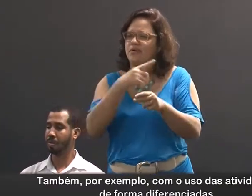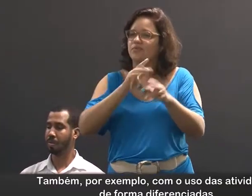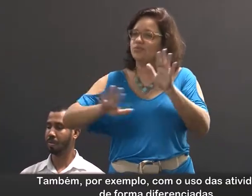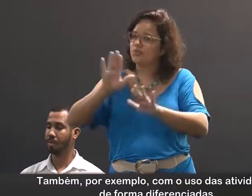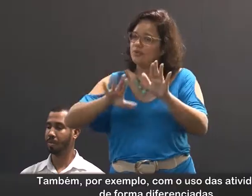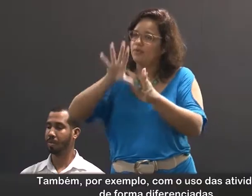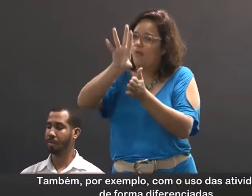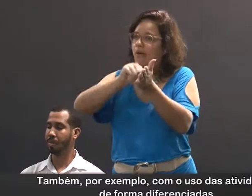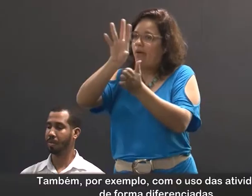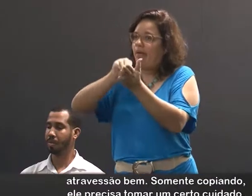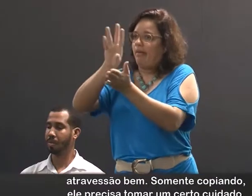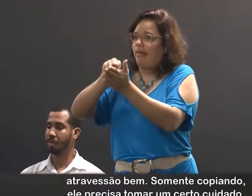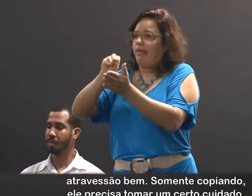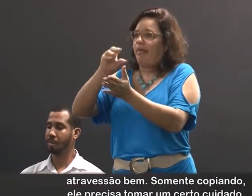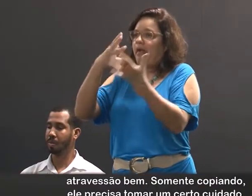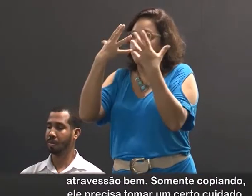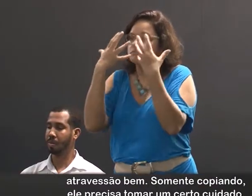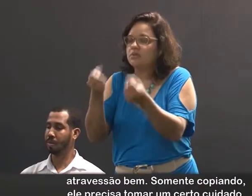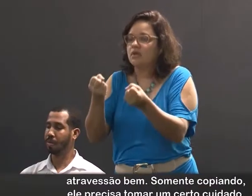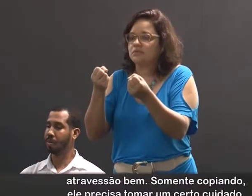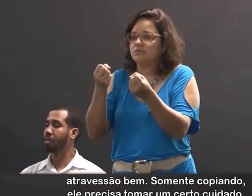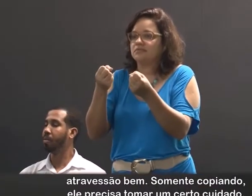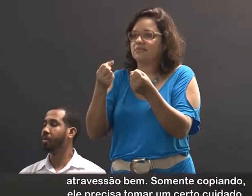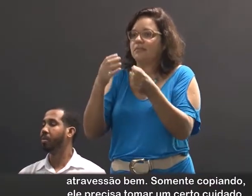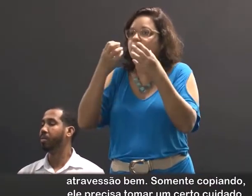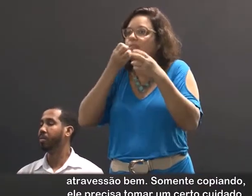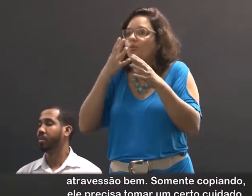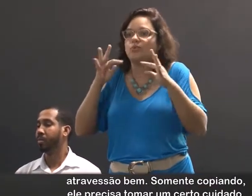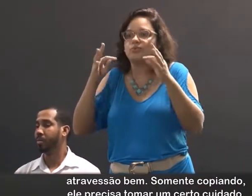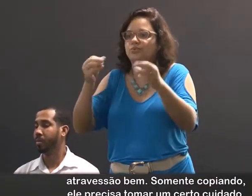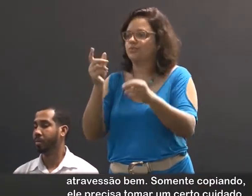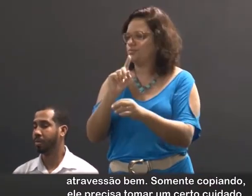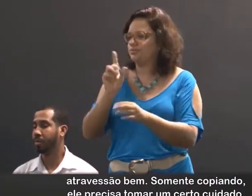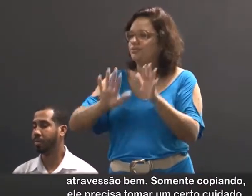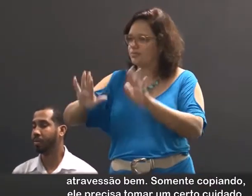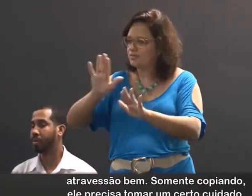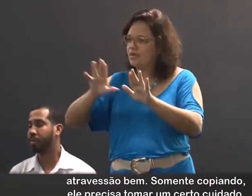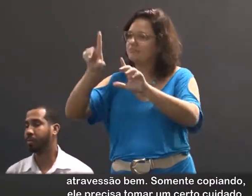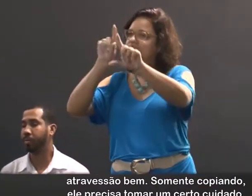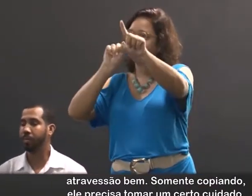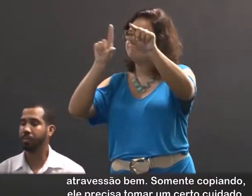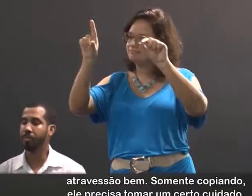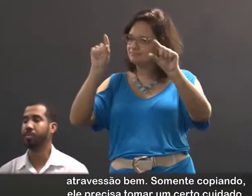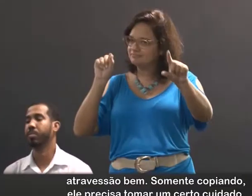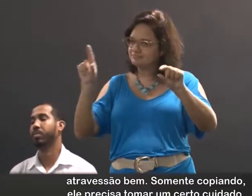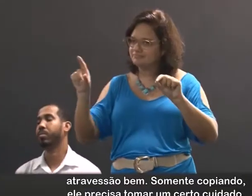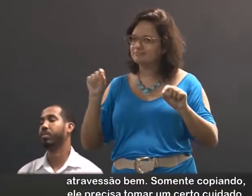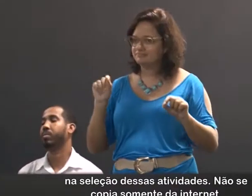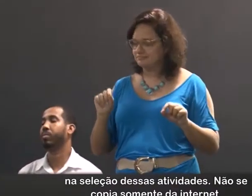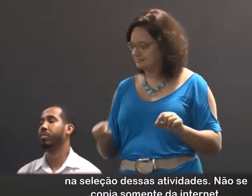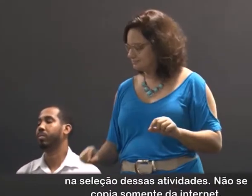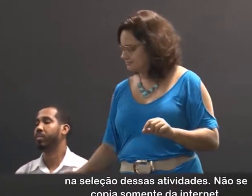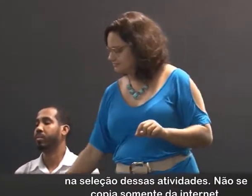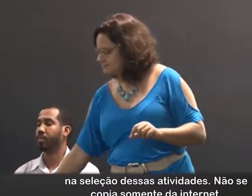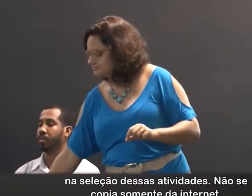de forma diferenciada, através também, somente copiando, ele aceita precisa tomar um certo cuidado na seleção dessas